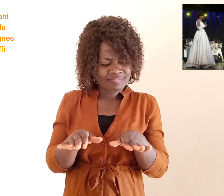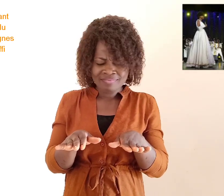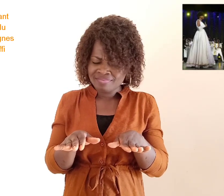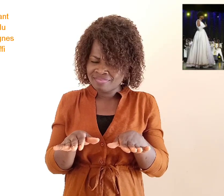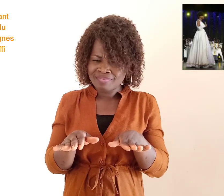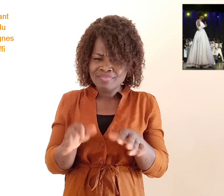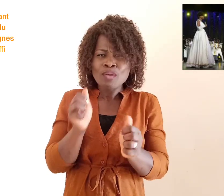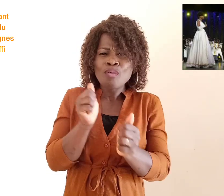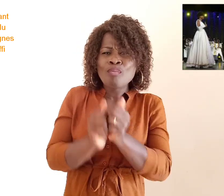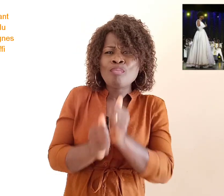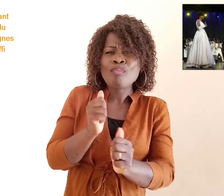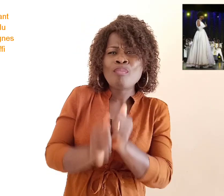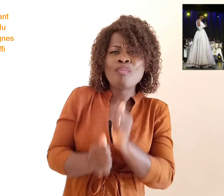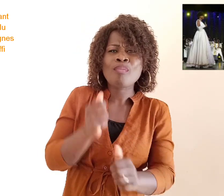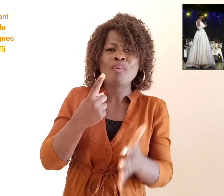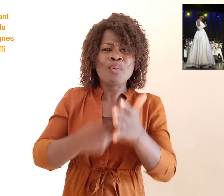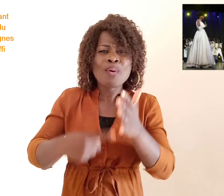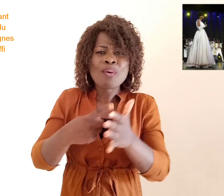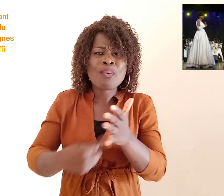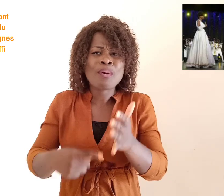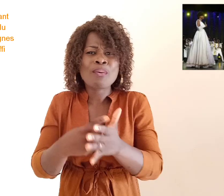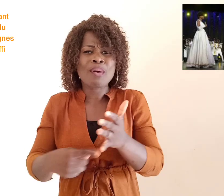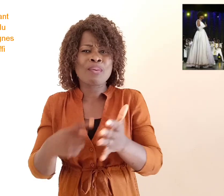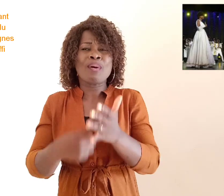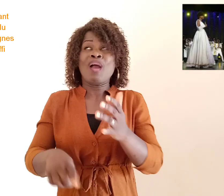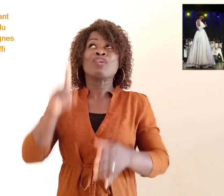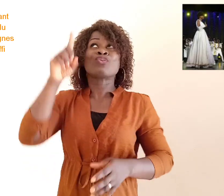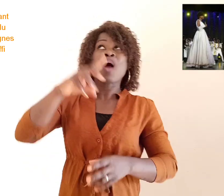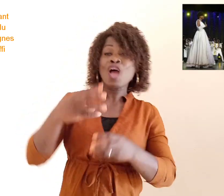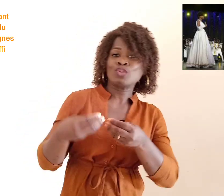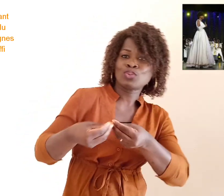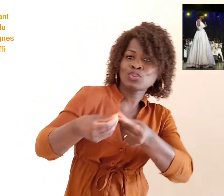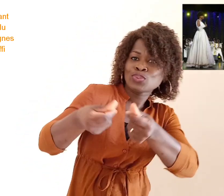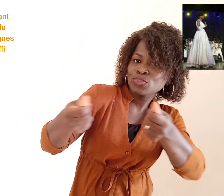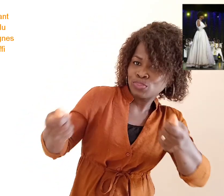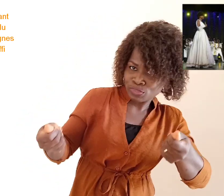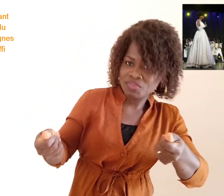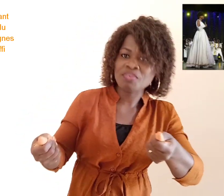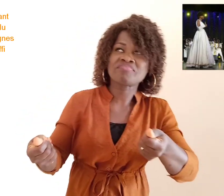Tu déplaces les montagnes